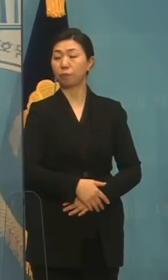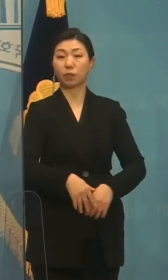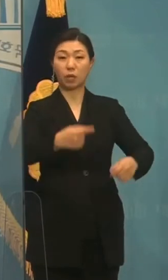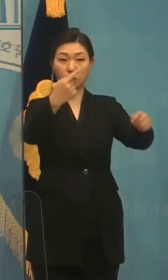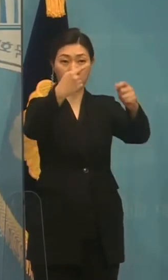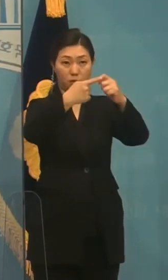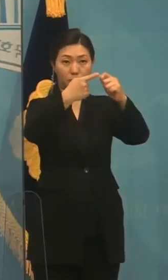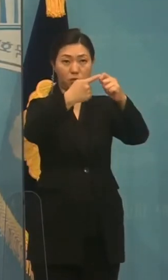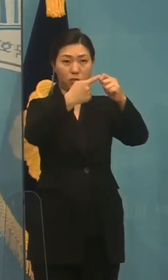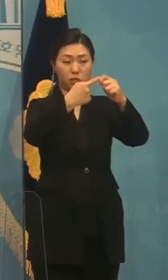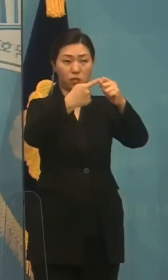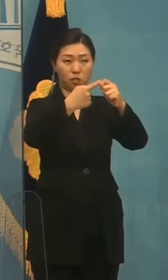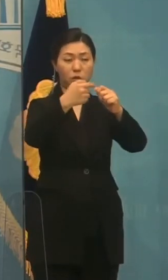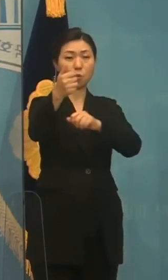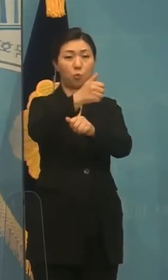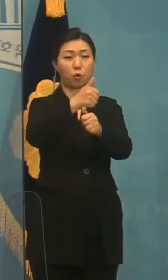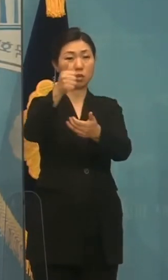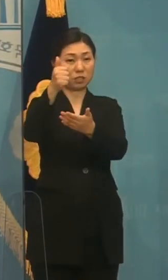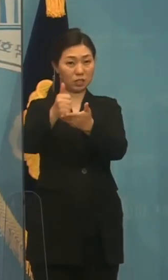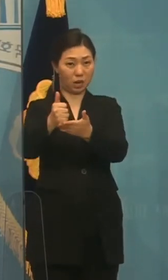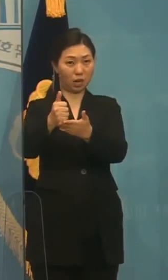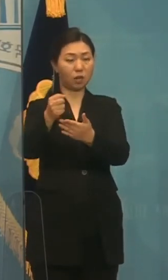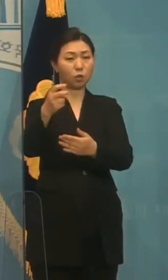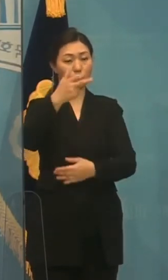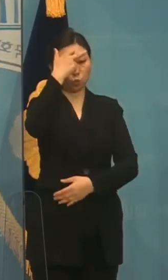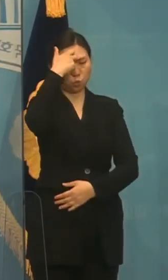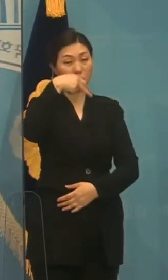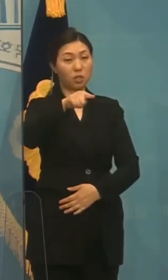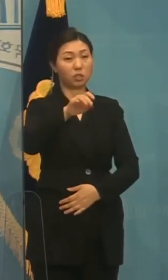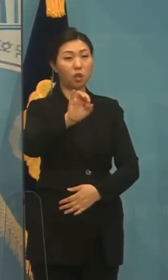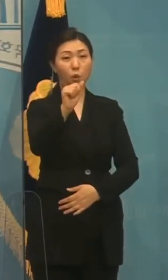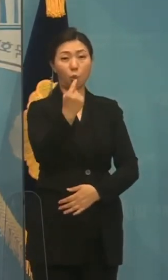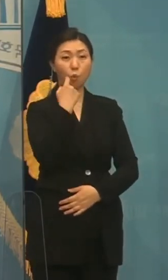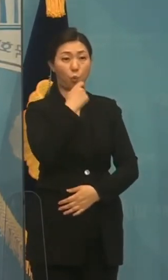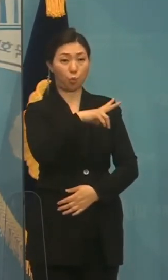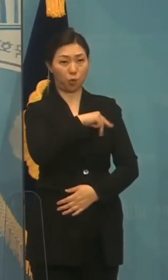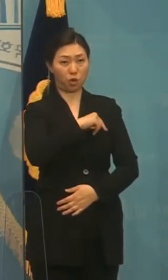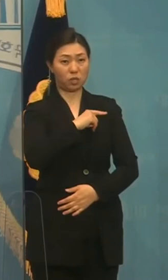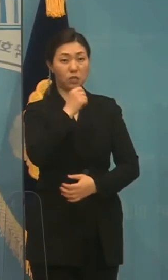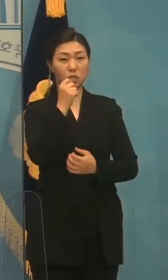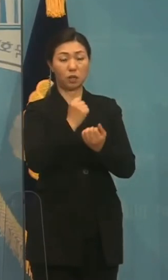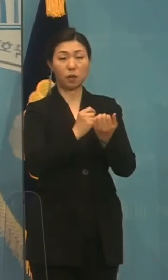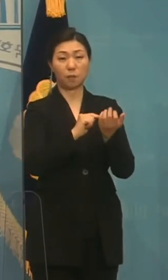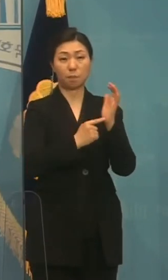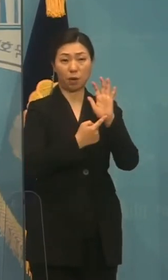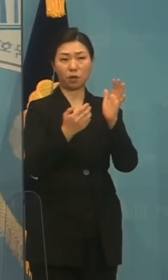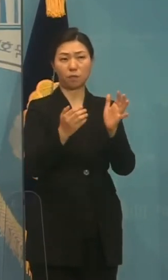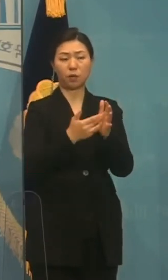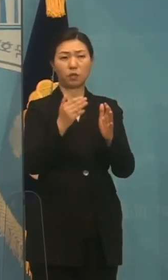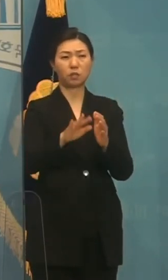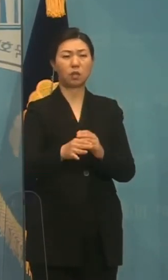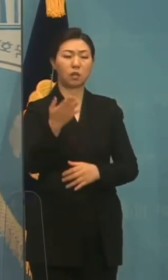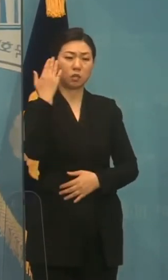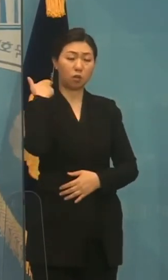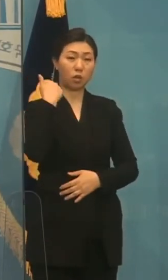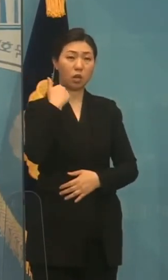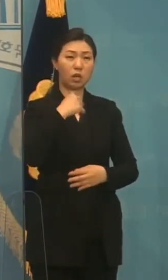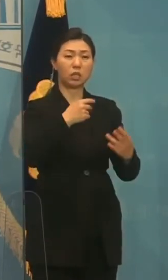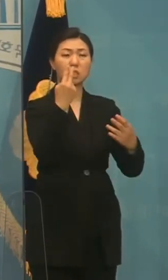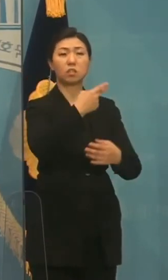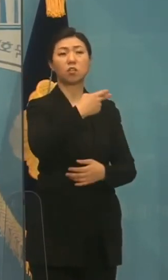이미 위원장님과 최성호 위원께서 말씀하셨지만 2019년 11월 강제 북송